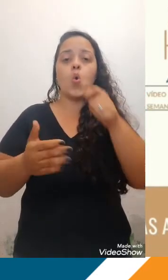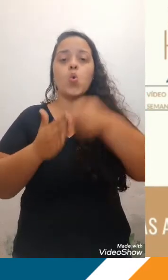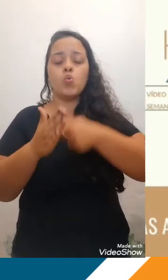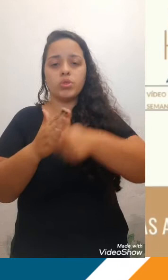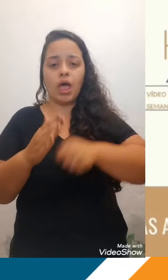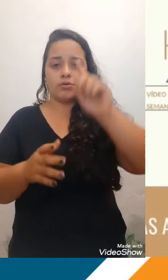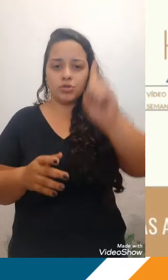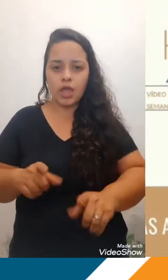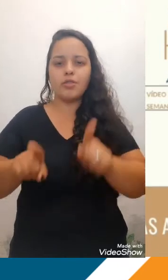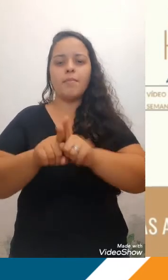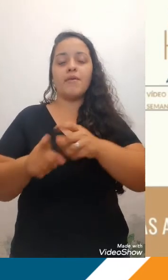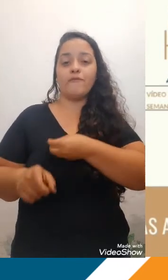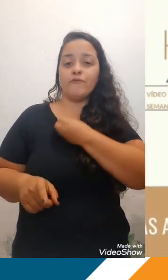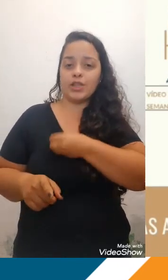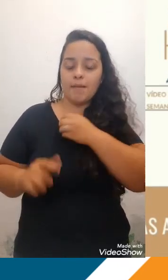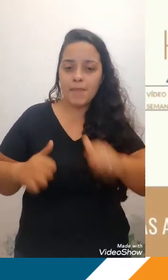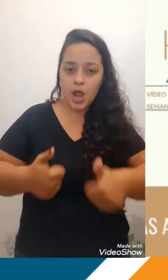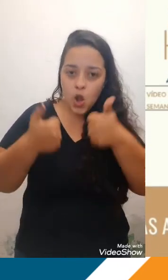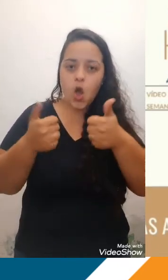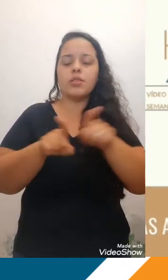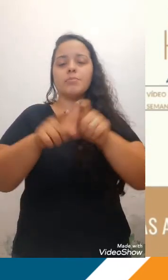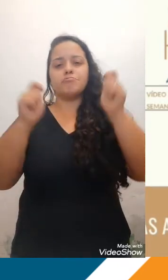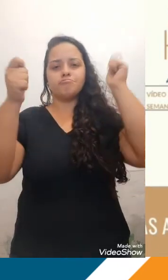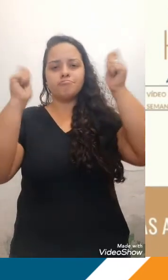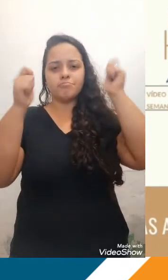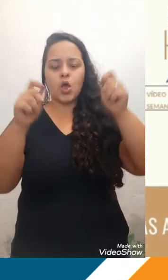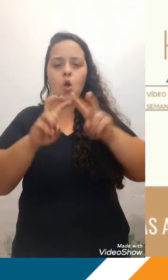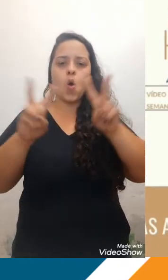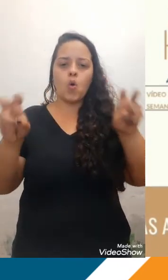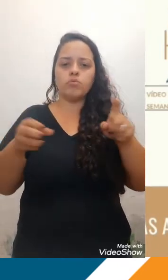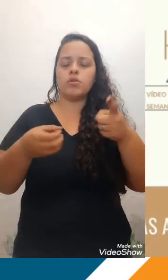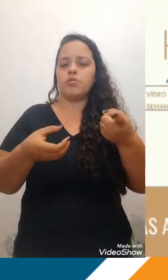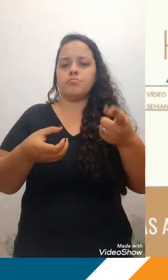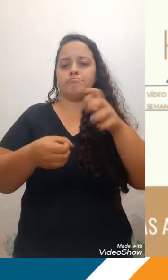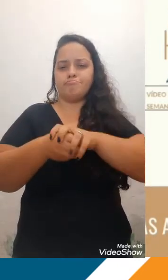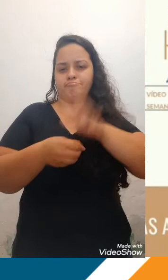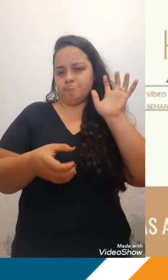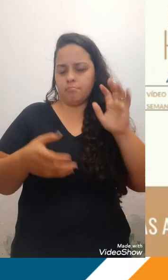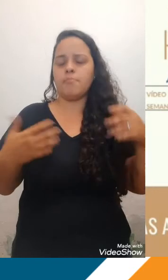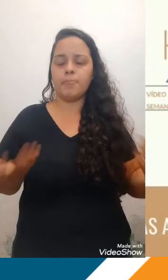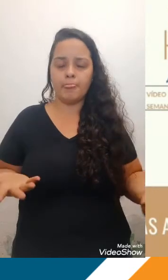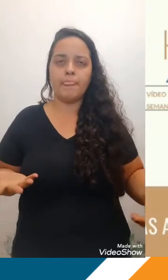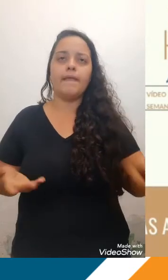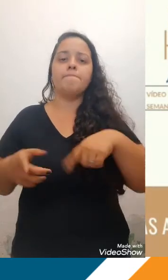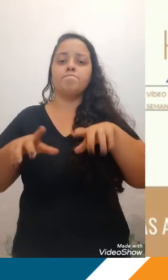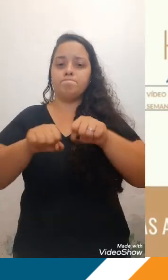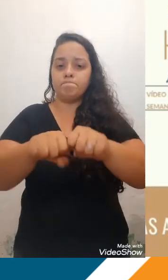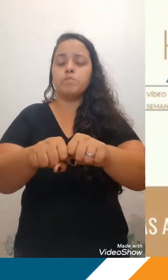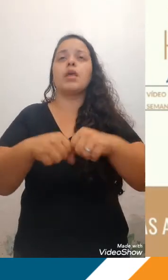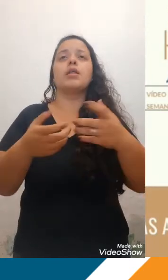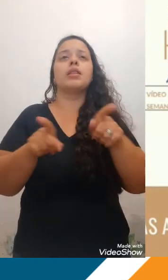melhores condições de vida e até mesmo levantarem a bandeira pela descolonização. Bom, também podemos mencionar